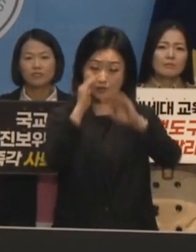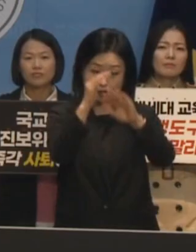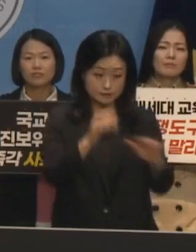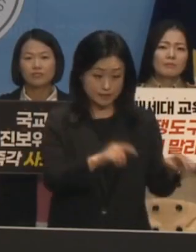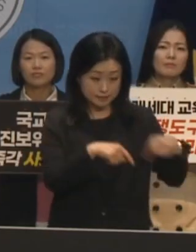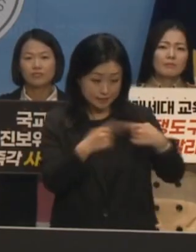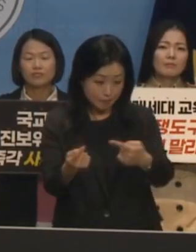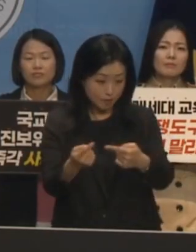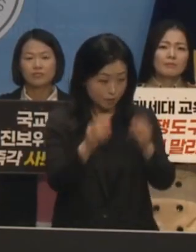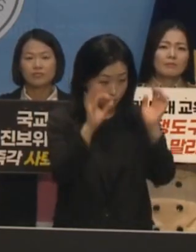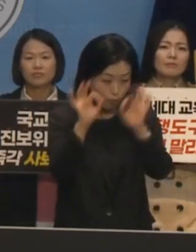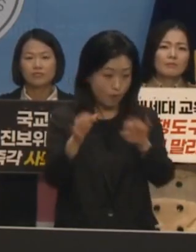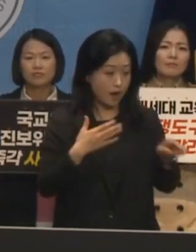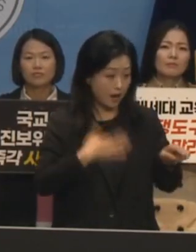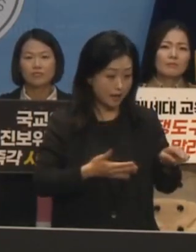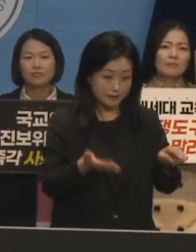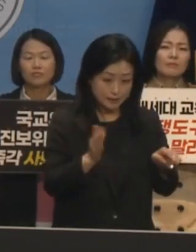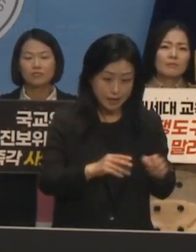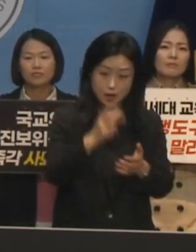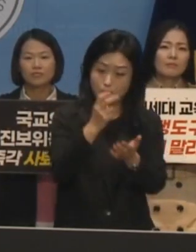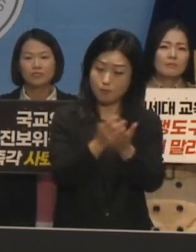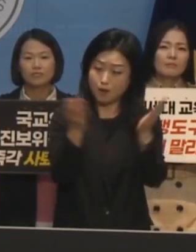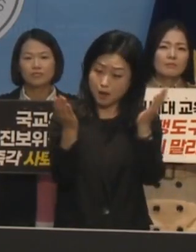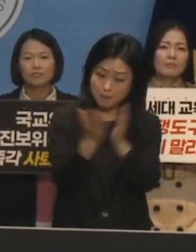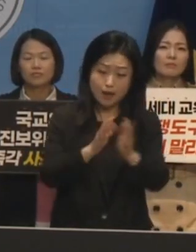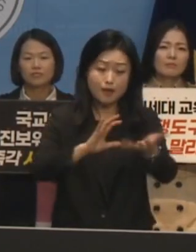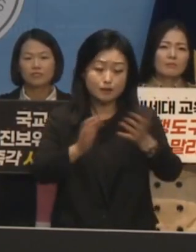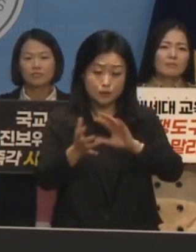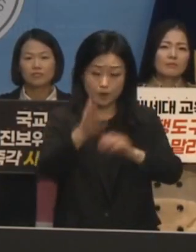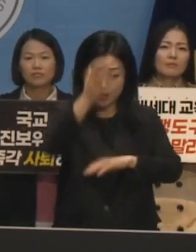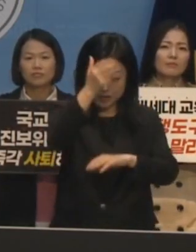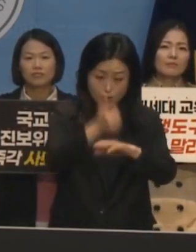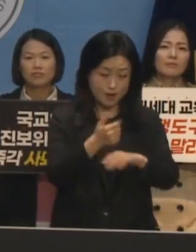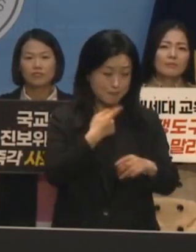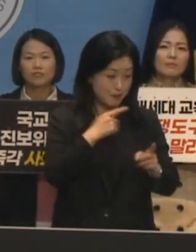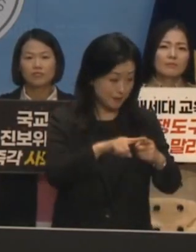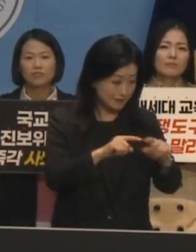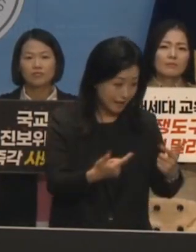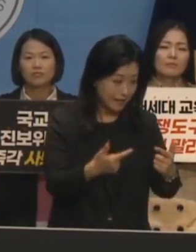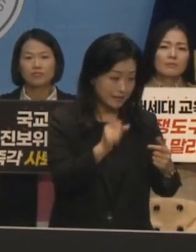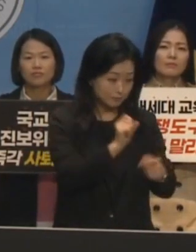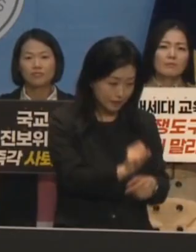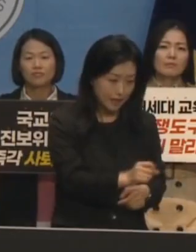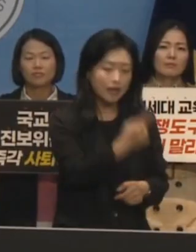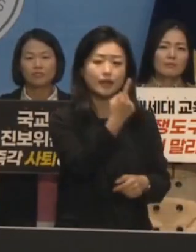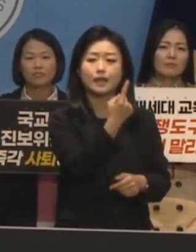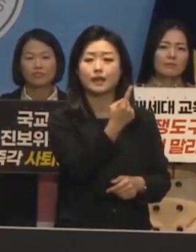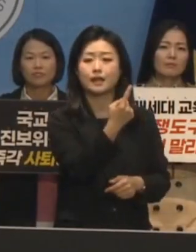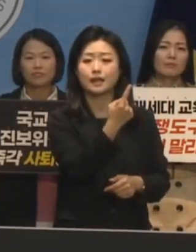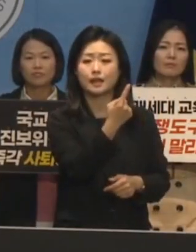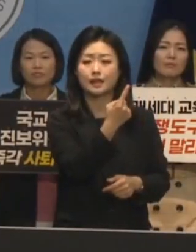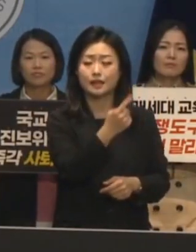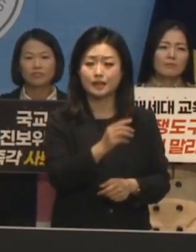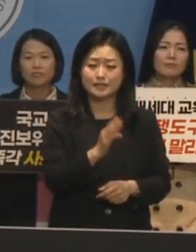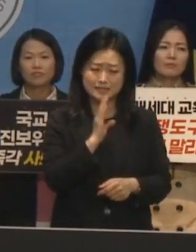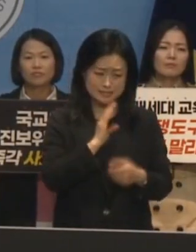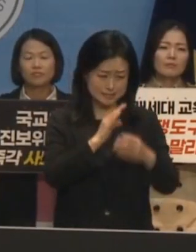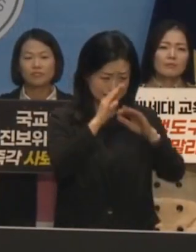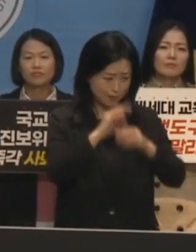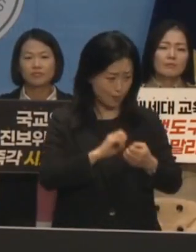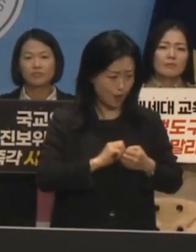참여해 놓고도 적법한 절차에 따라 도출된 결과가 마음에 들지 않는다는 이유로 사실을